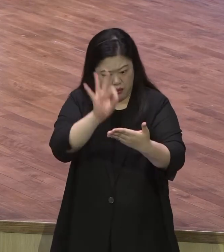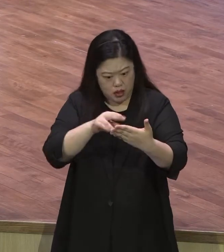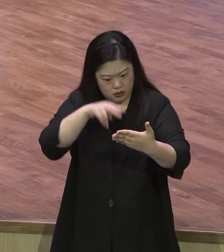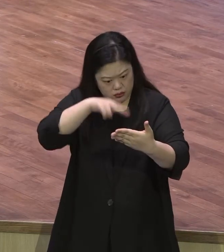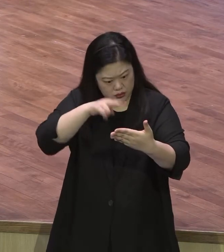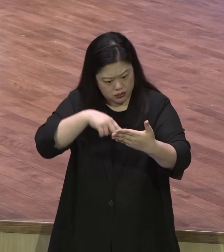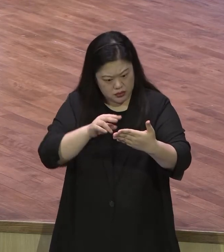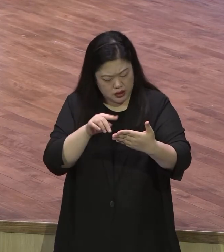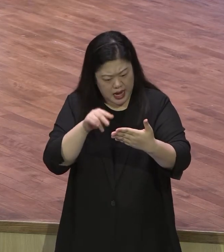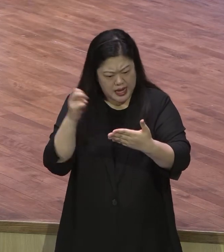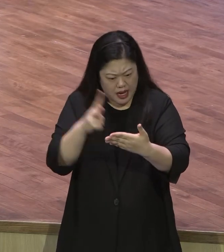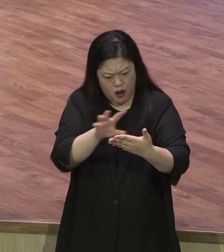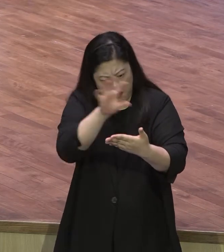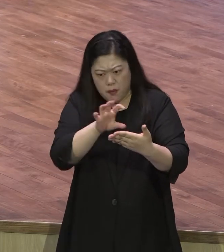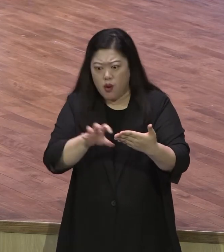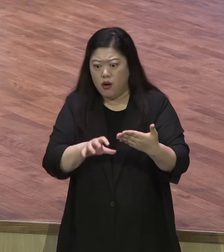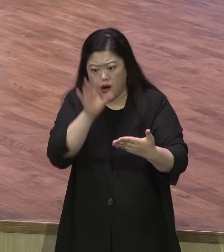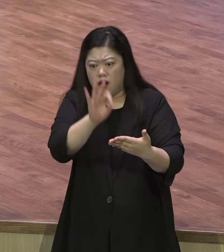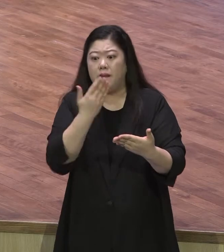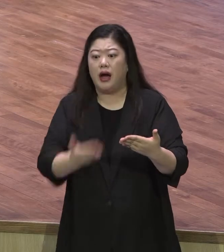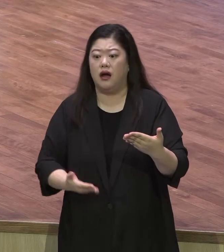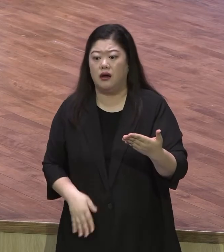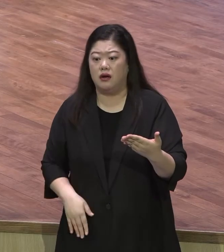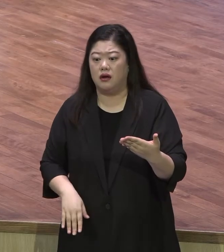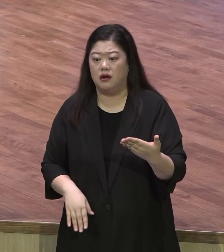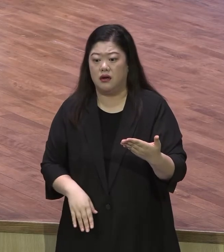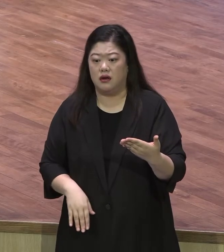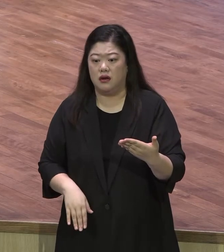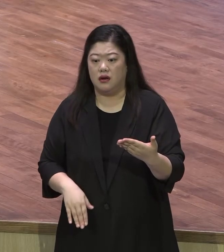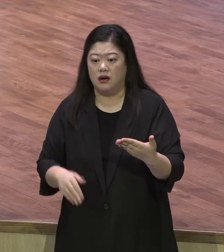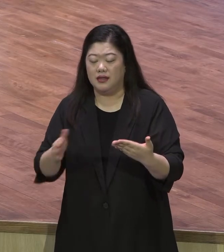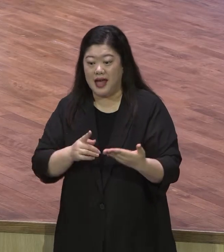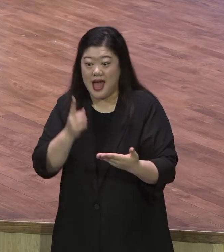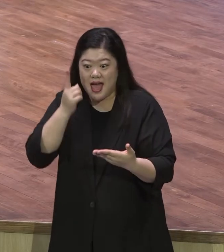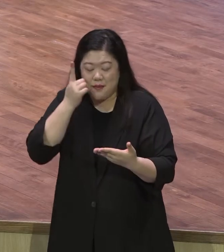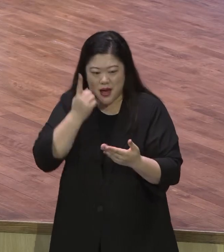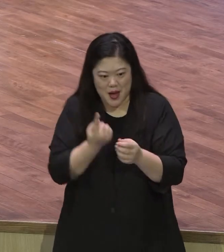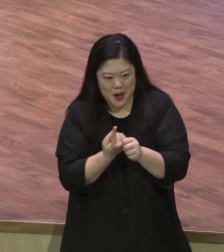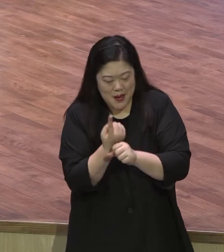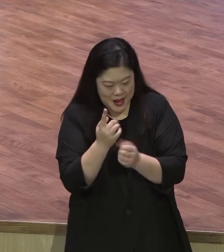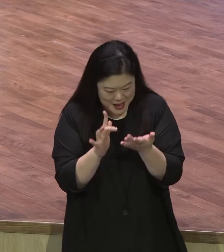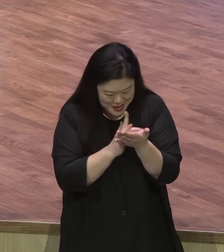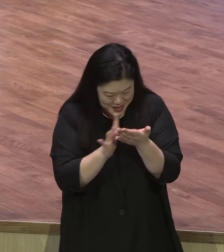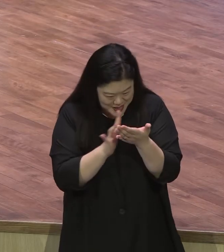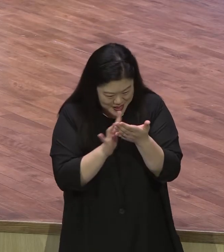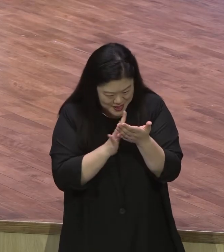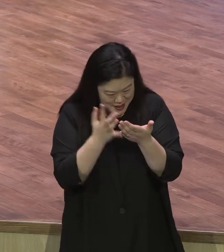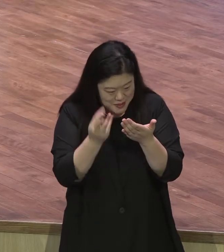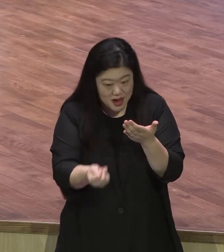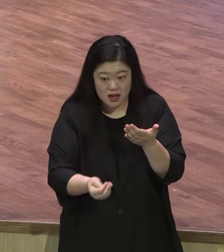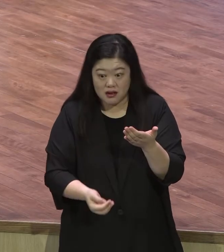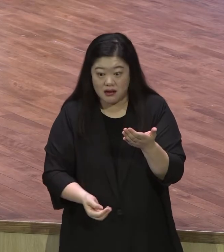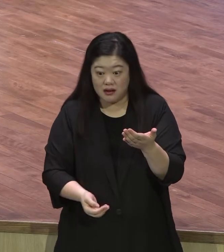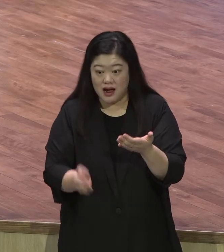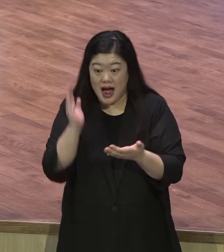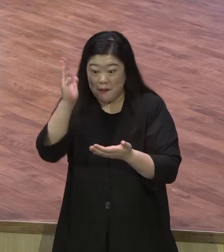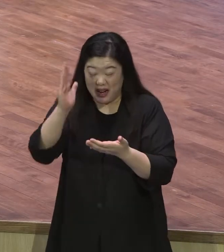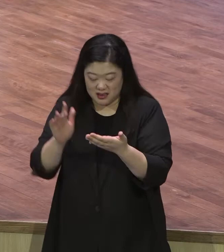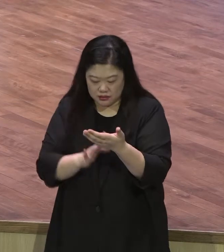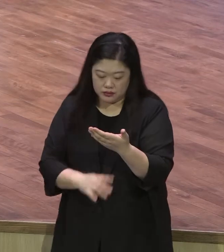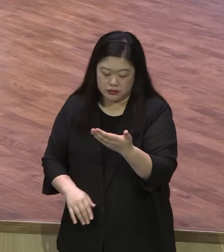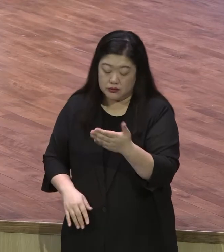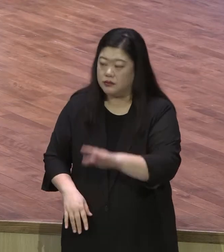같으면 열 번 더 이럴 거예요. 열 번 더 들어라 자꾸 말씀을 들으면 내 사상이 내 체질이 내 언어가